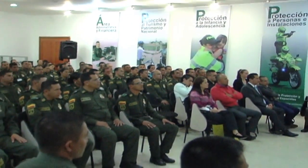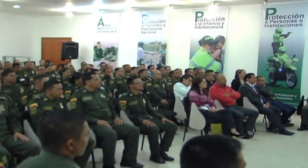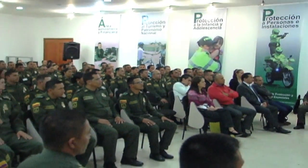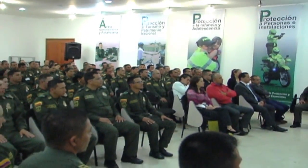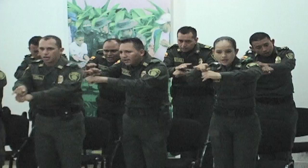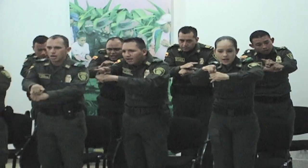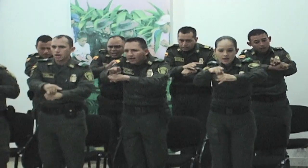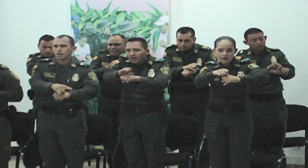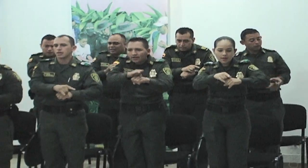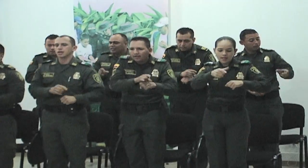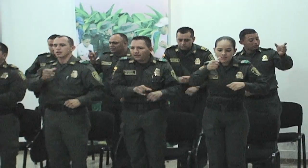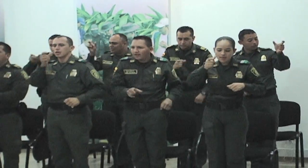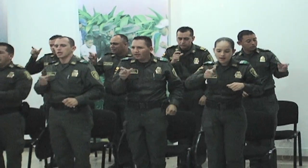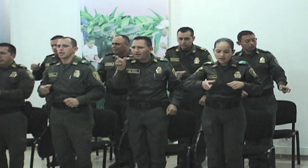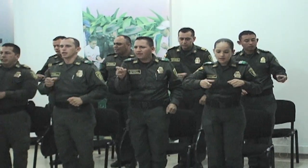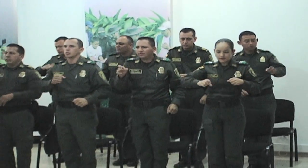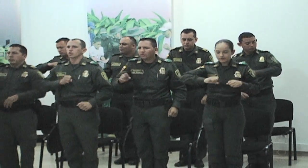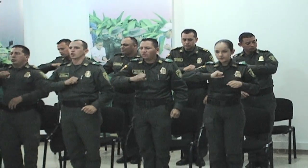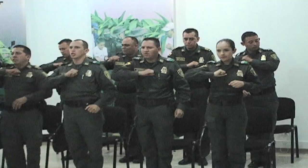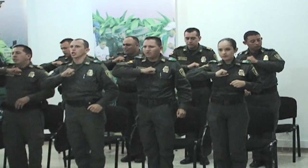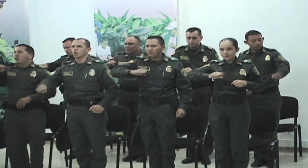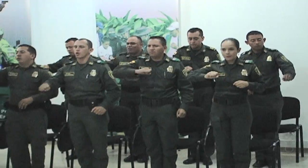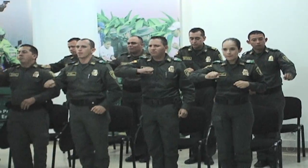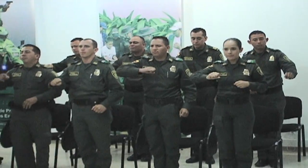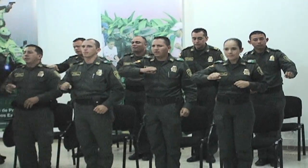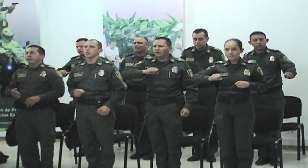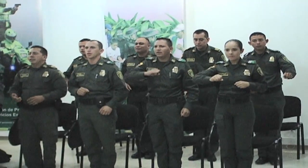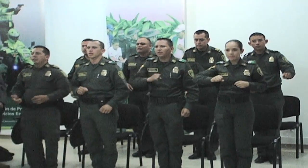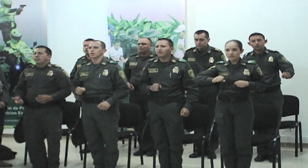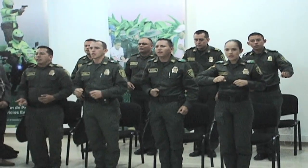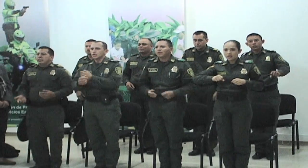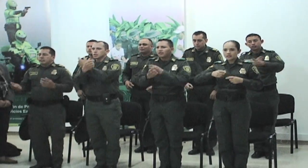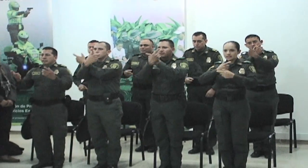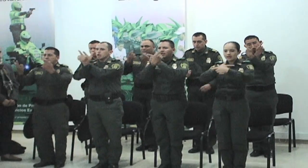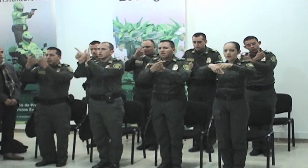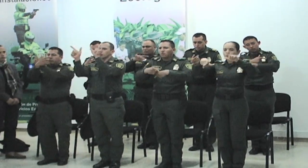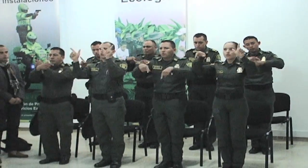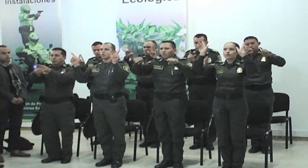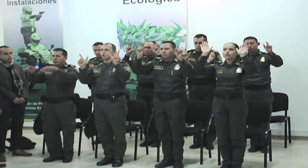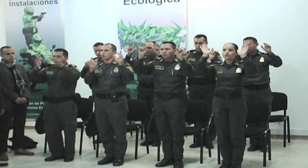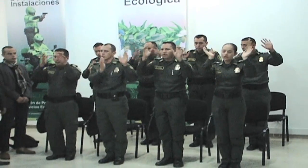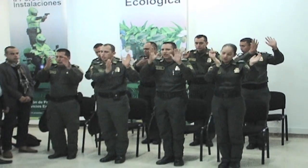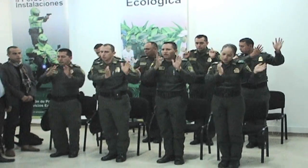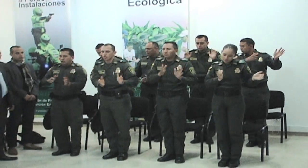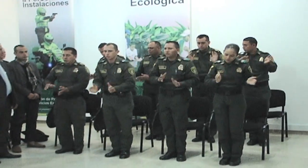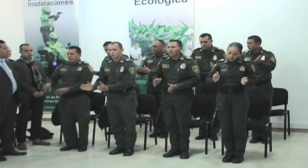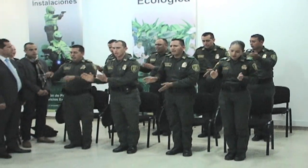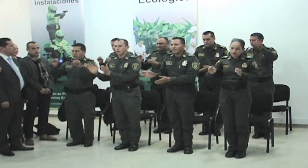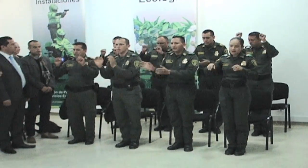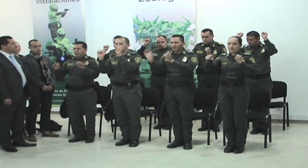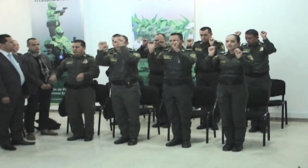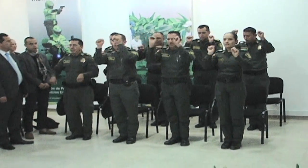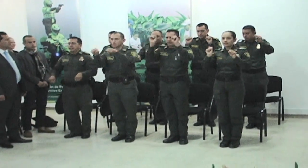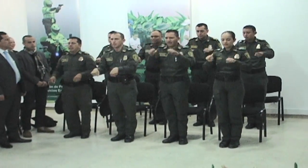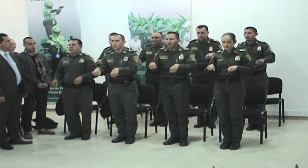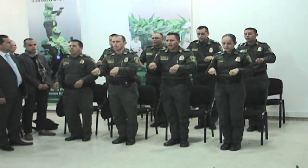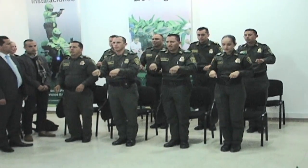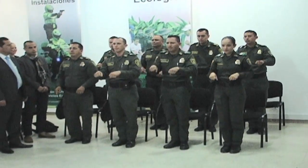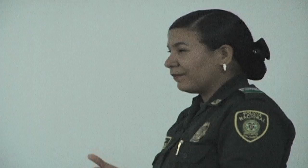hacen presencia en diferentes puntos del país brindando información a los ciudadanos en condición de discapacidad no solo en temas turísticos,